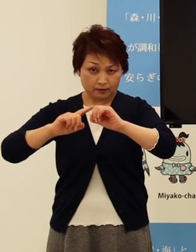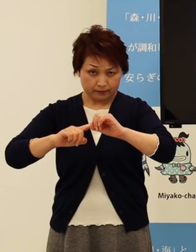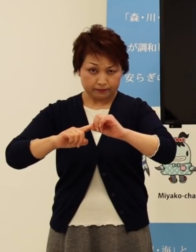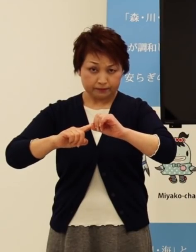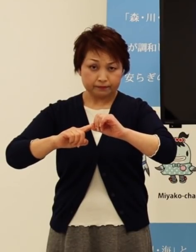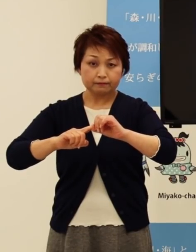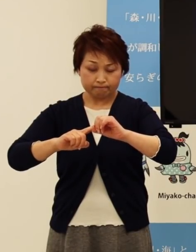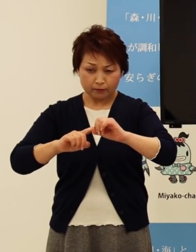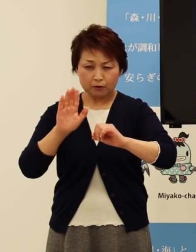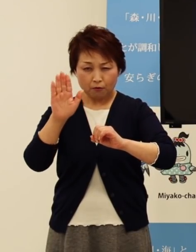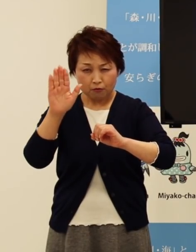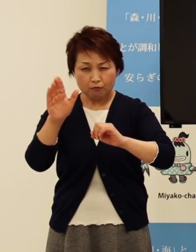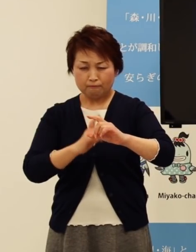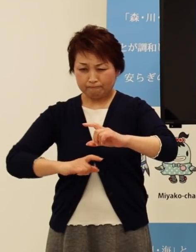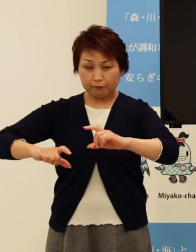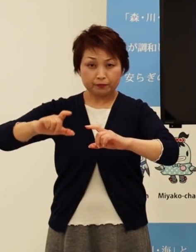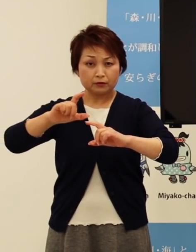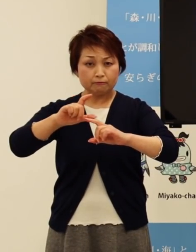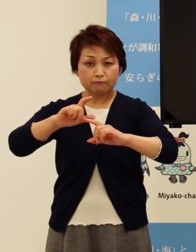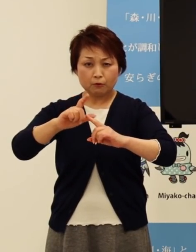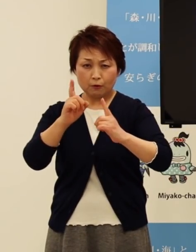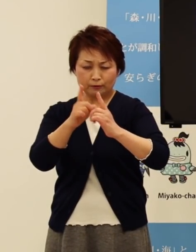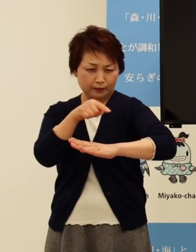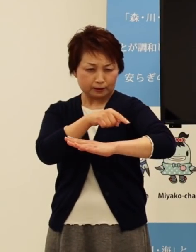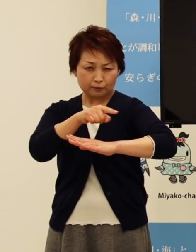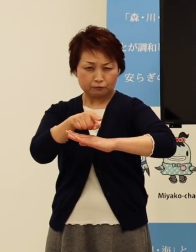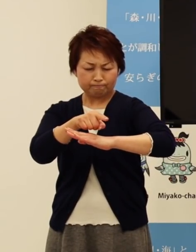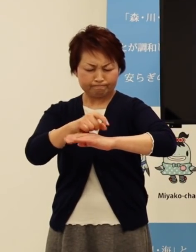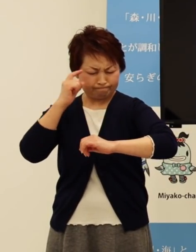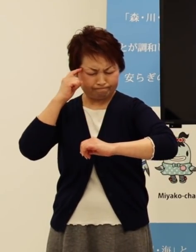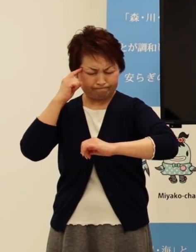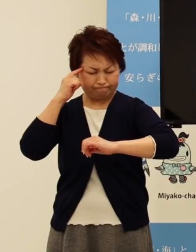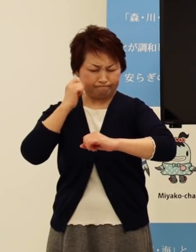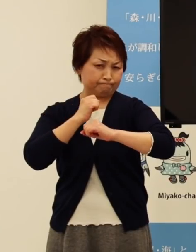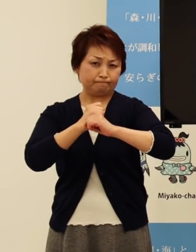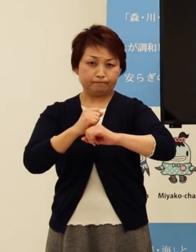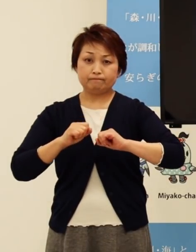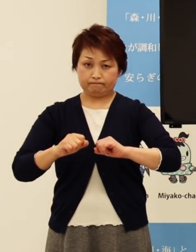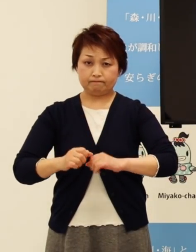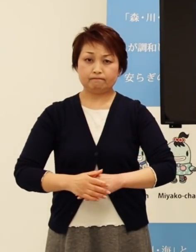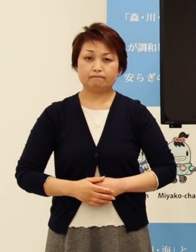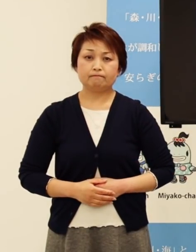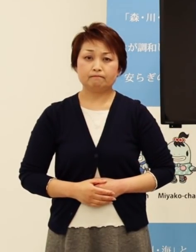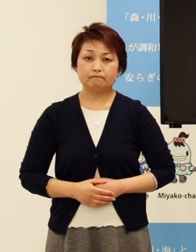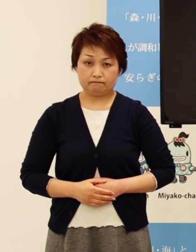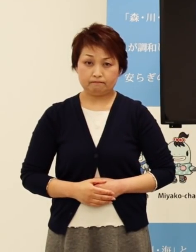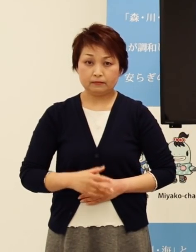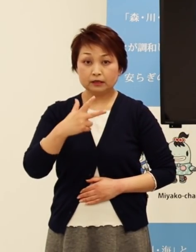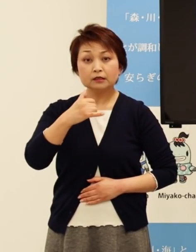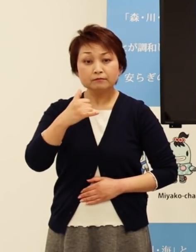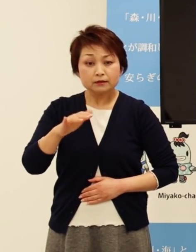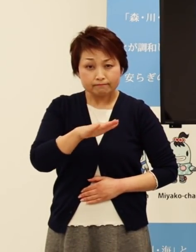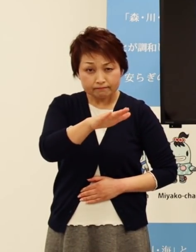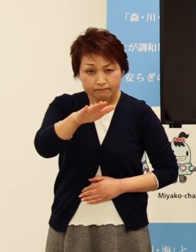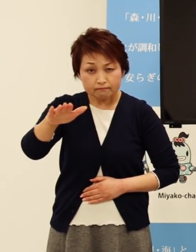もより一層対策を強化してまいります。市民の皆